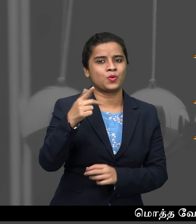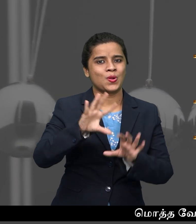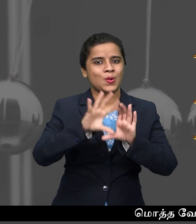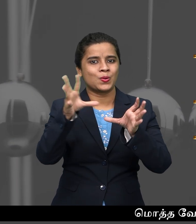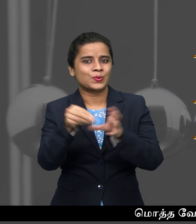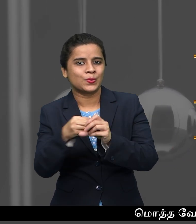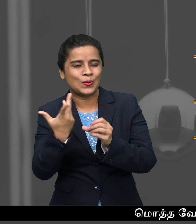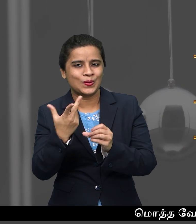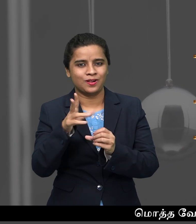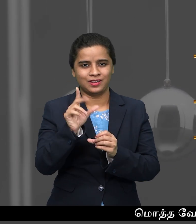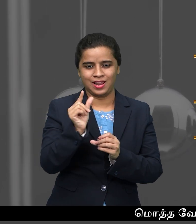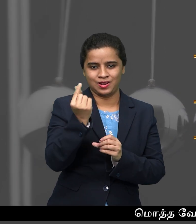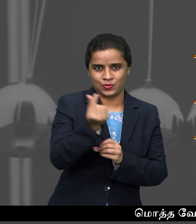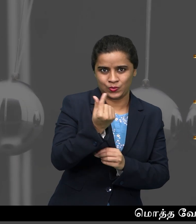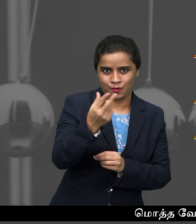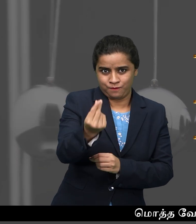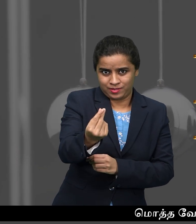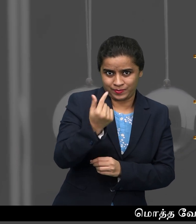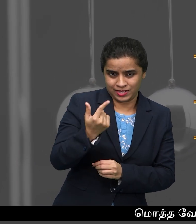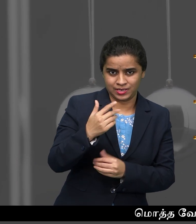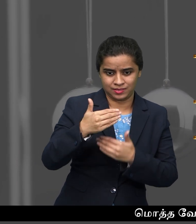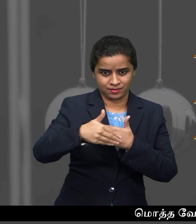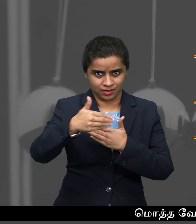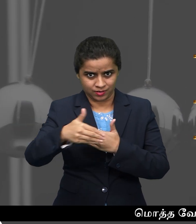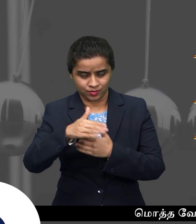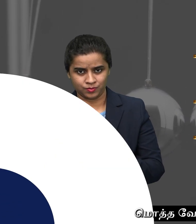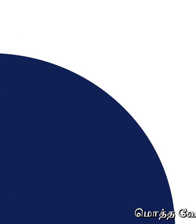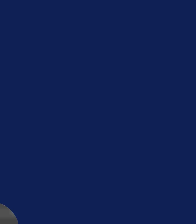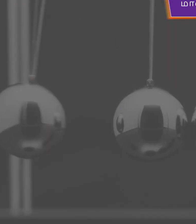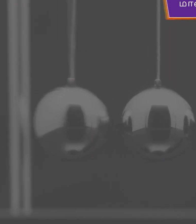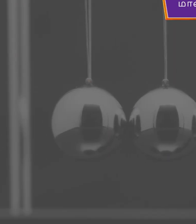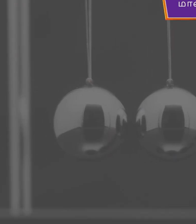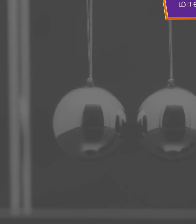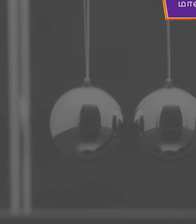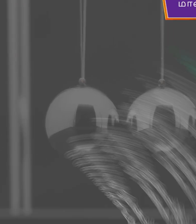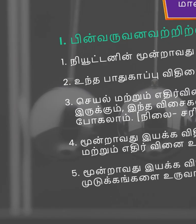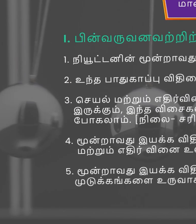மொத்த வேகம் பாதுகாக்கப்படுகிறது.